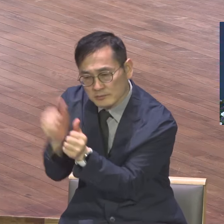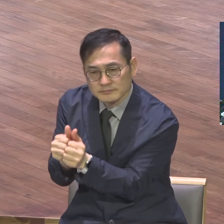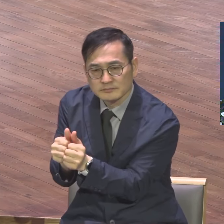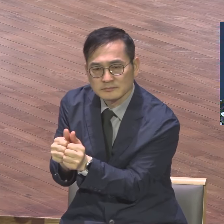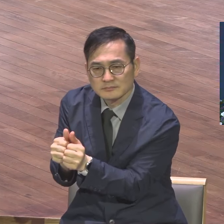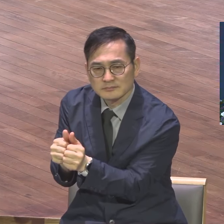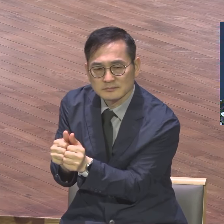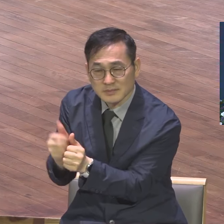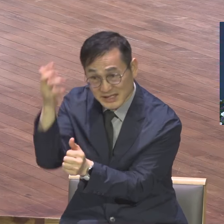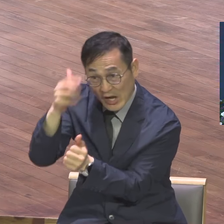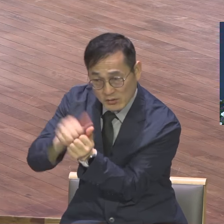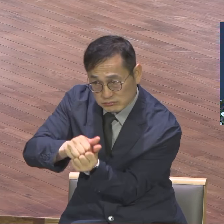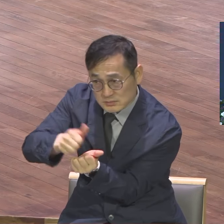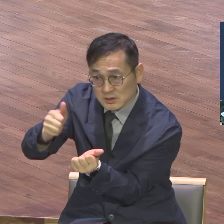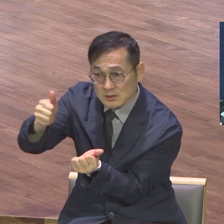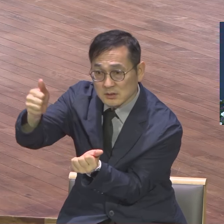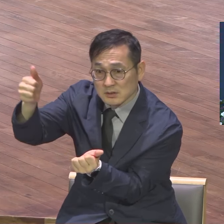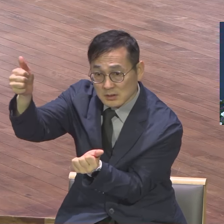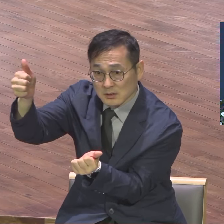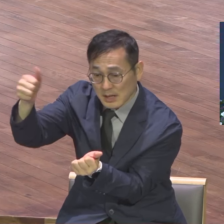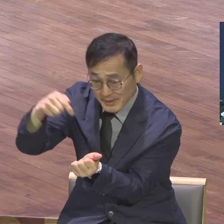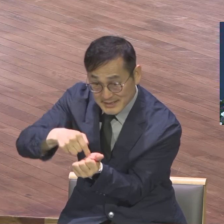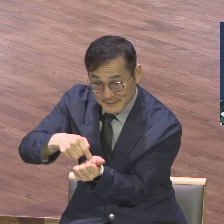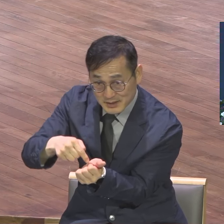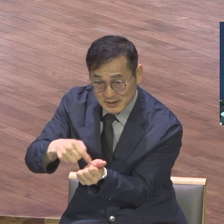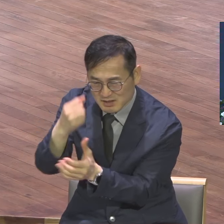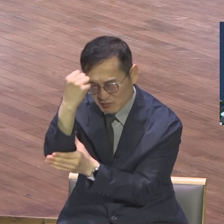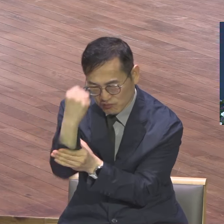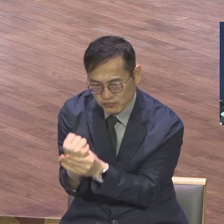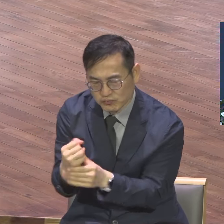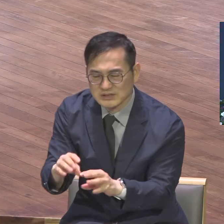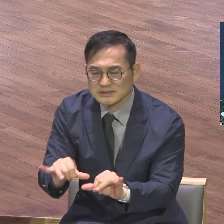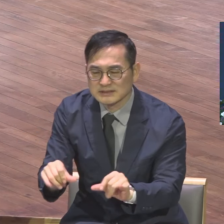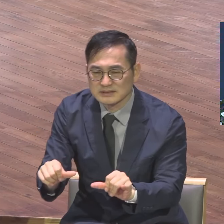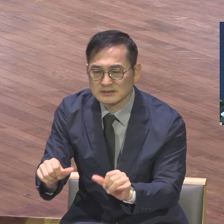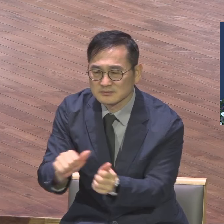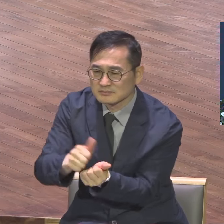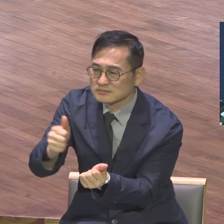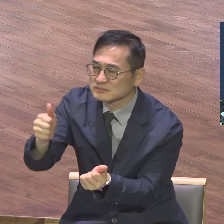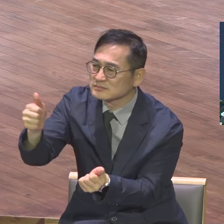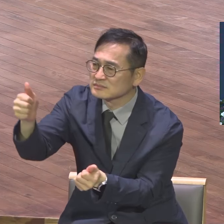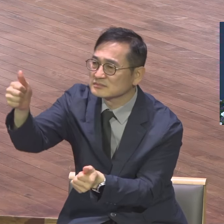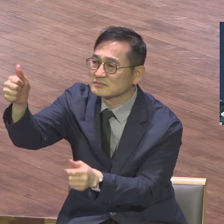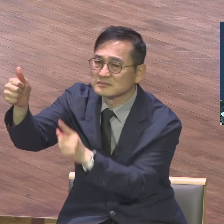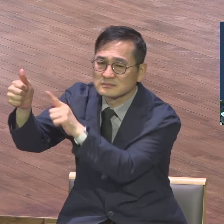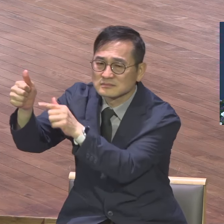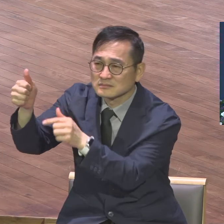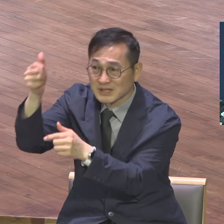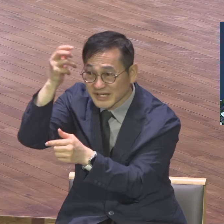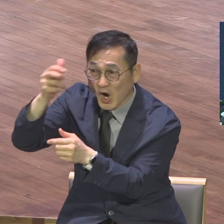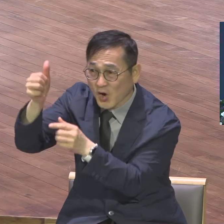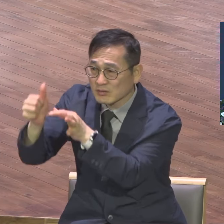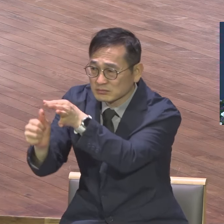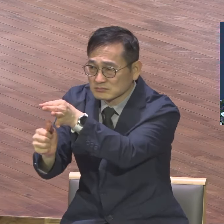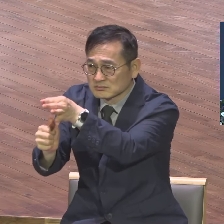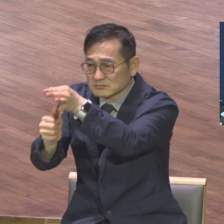영이 떠나버리면 육체를 흙으로 저 먼지가 되어버려. 떠나 아무것도 아니에요 이거는. 영적